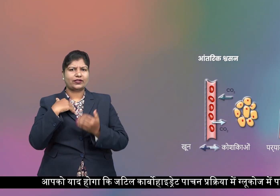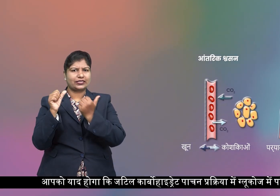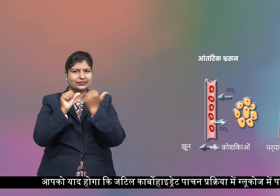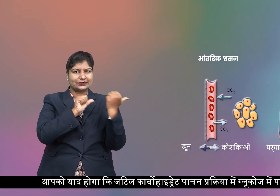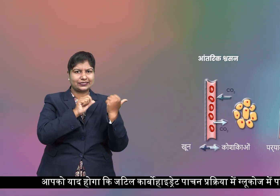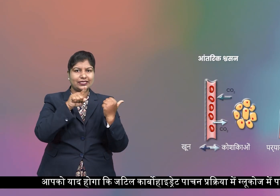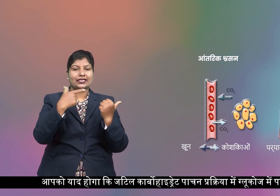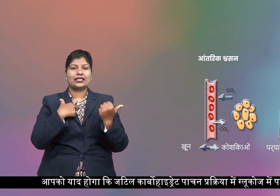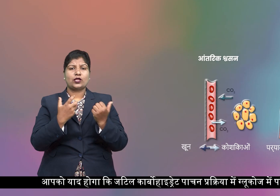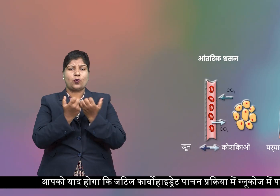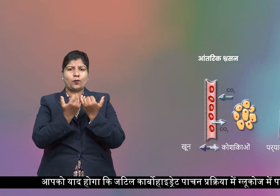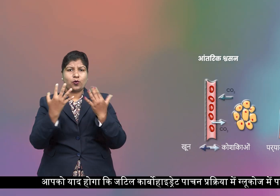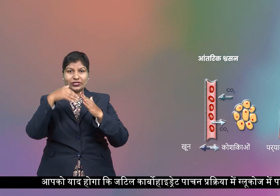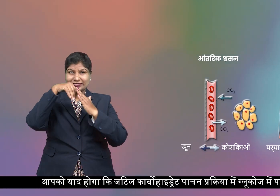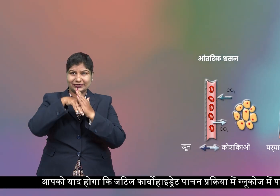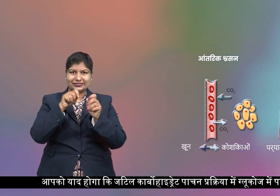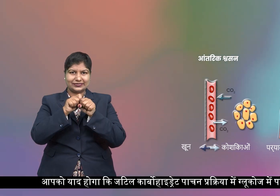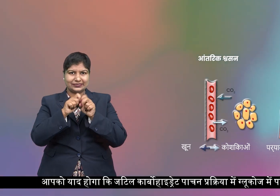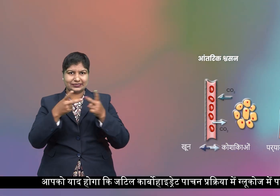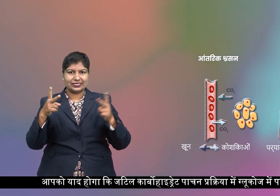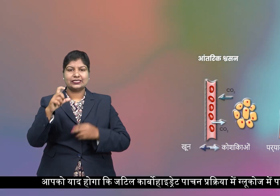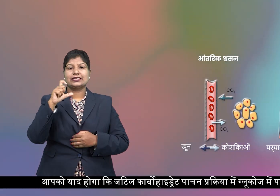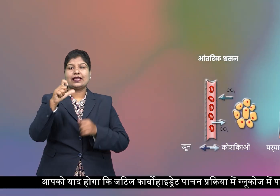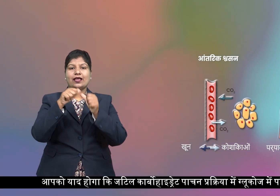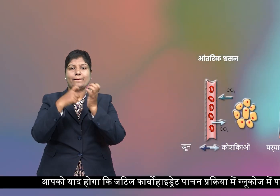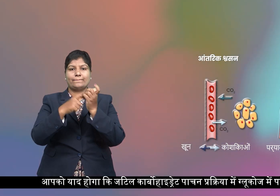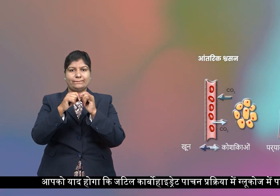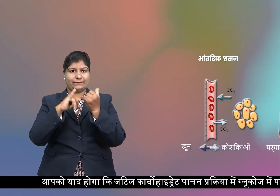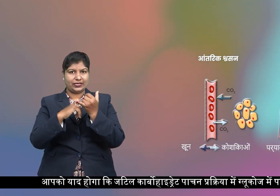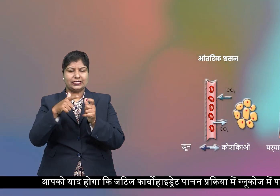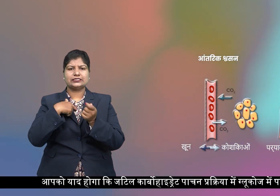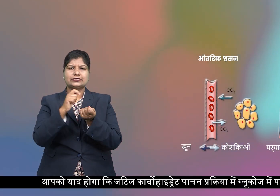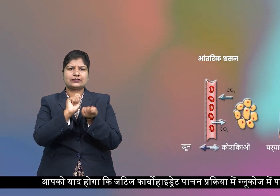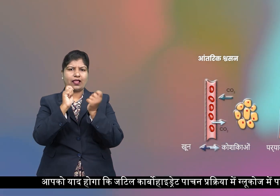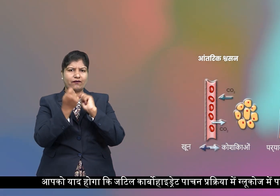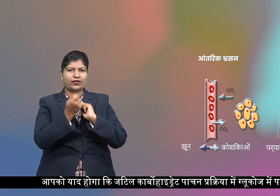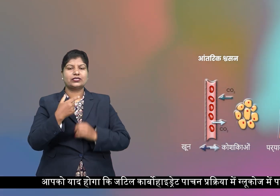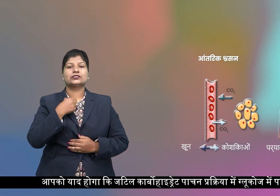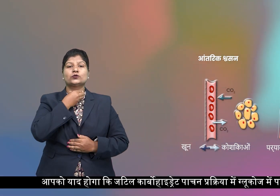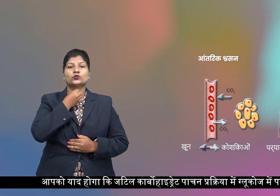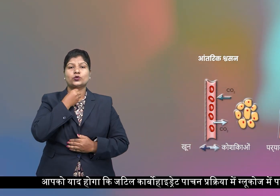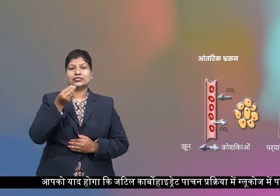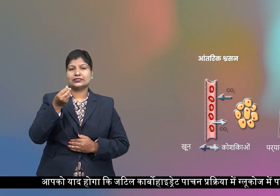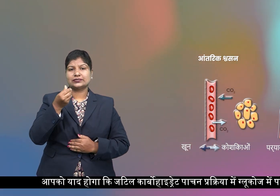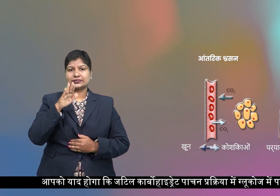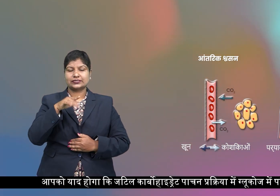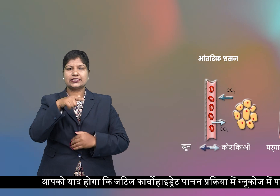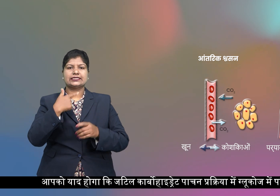कि जटिल कार्बोहाइड्रेट पाचन प्रक्रिया में ग्लूकोज में परिवर्तित